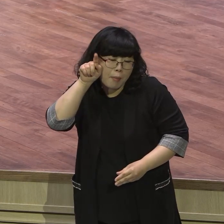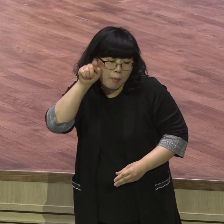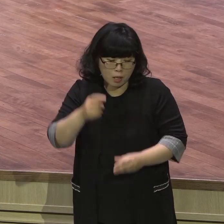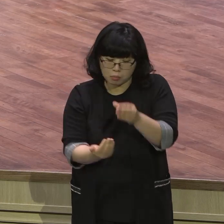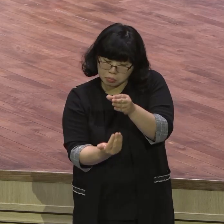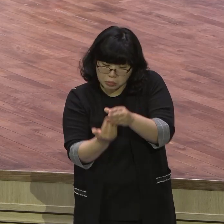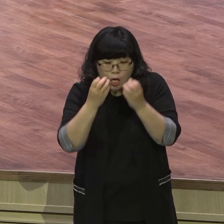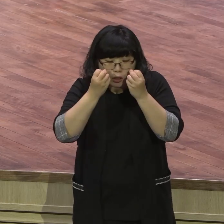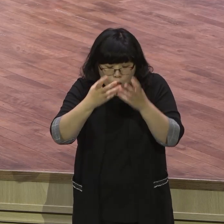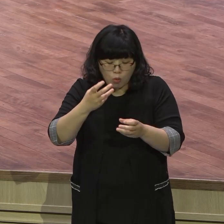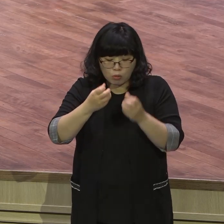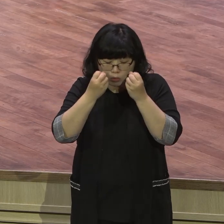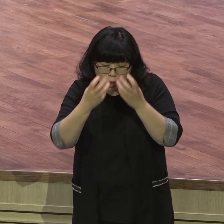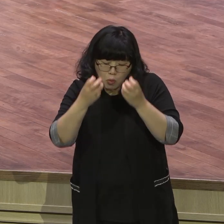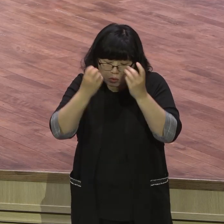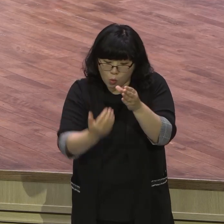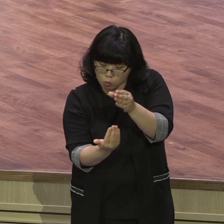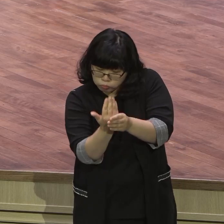건강하니까